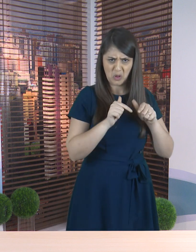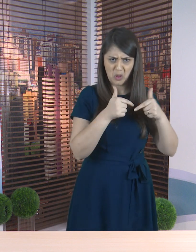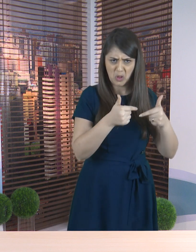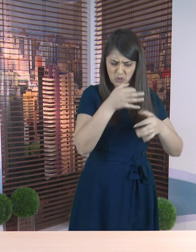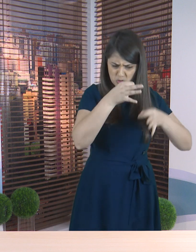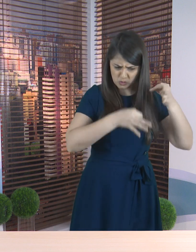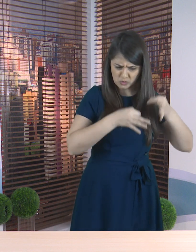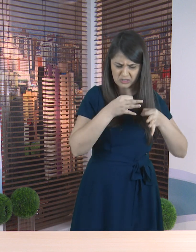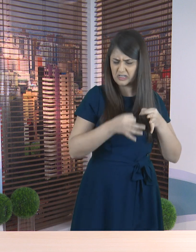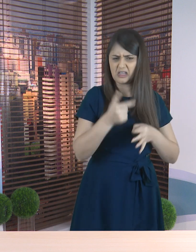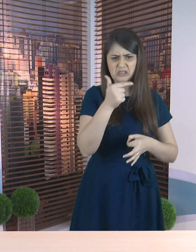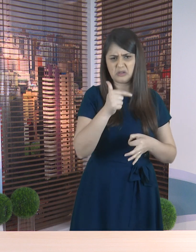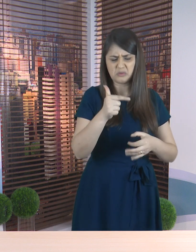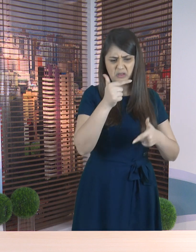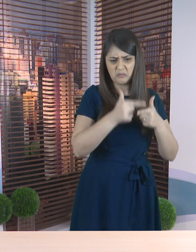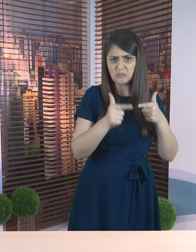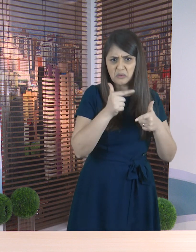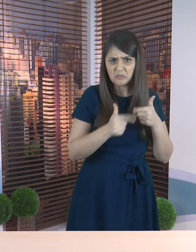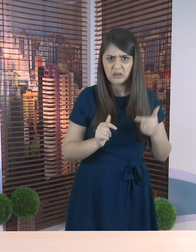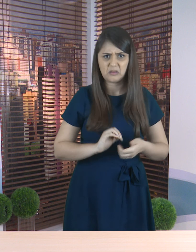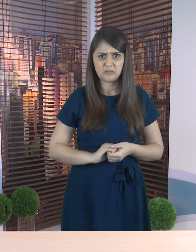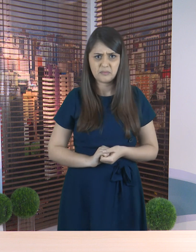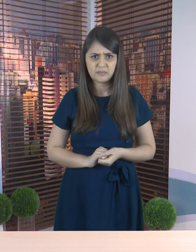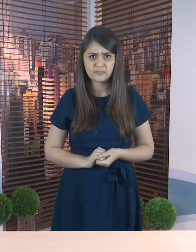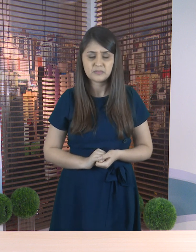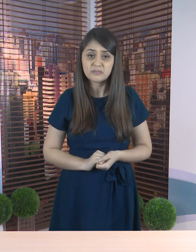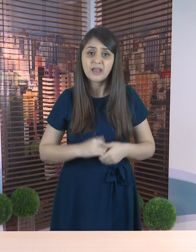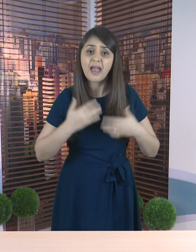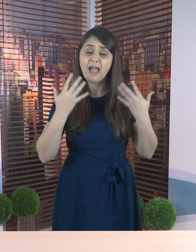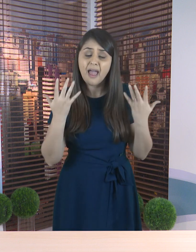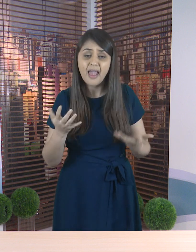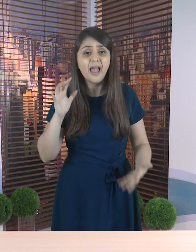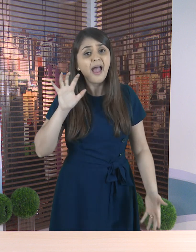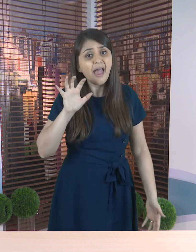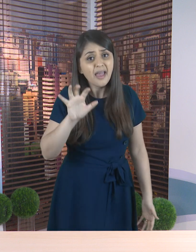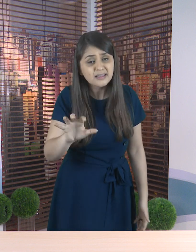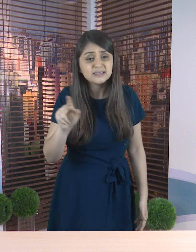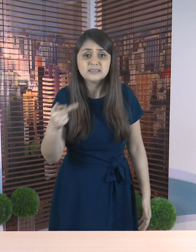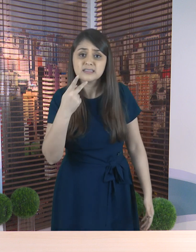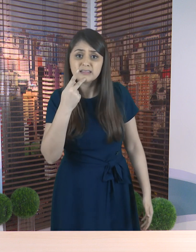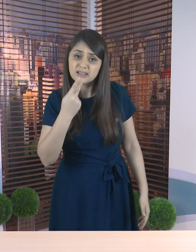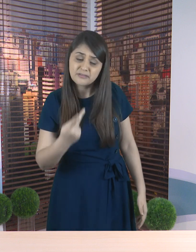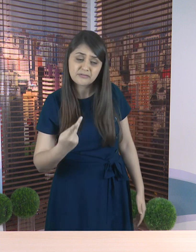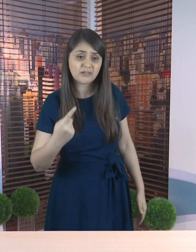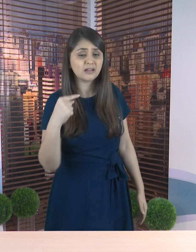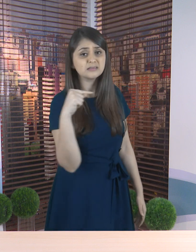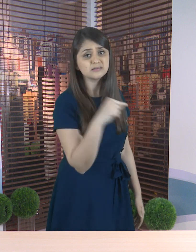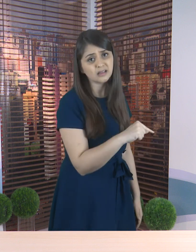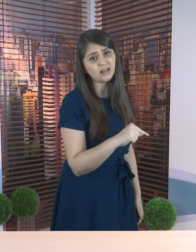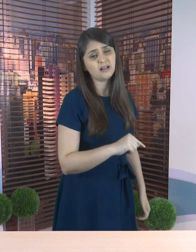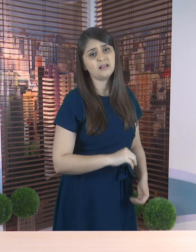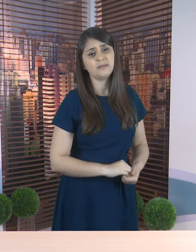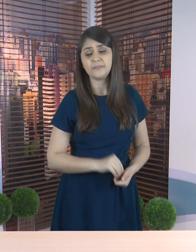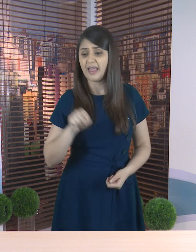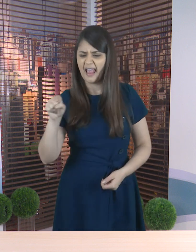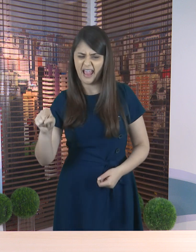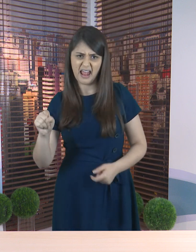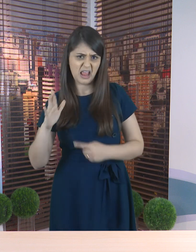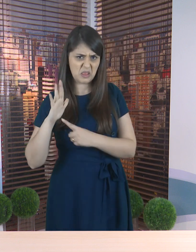mínima compaixão pelo sofrimento do patriarca ao acusá-lo de que se comporta como um animal irracional,